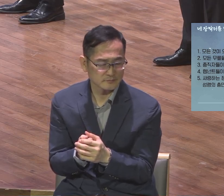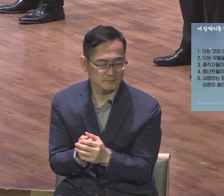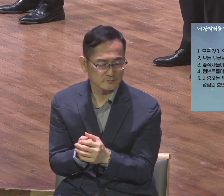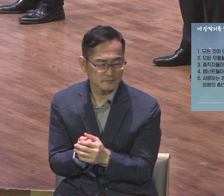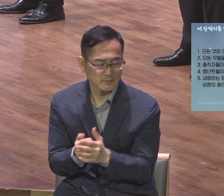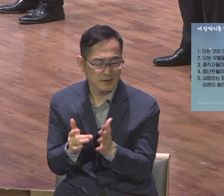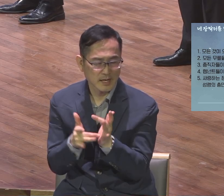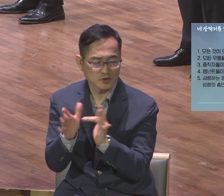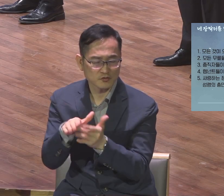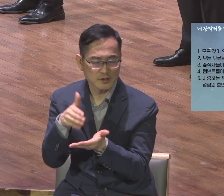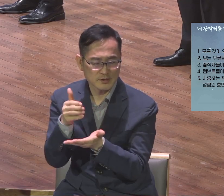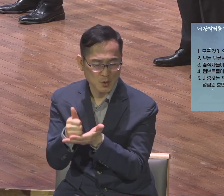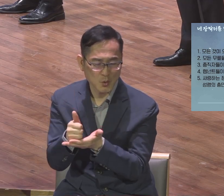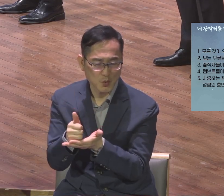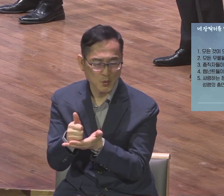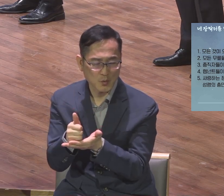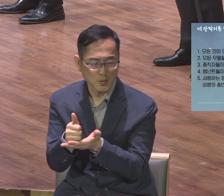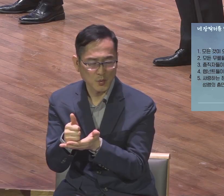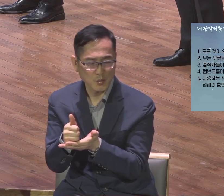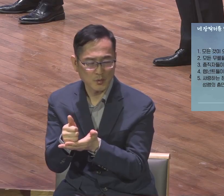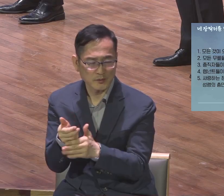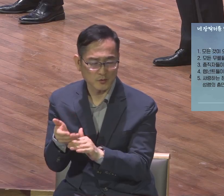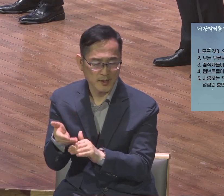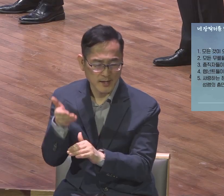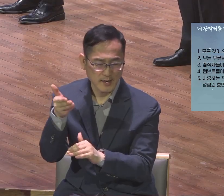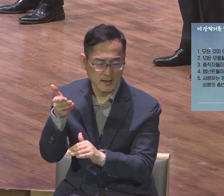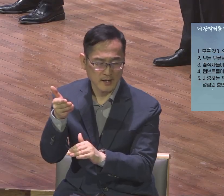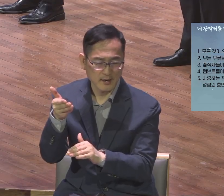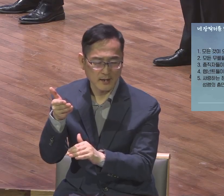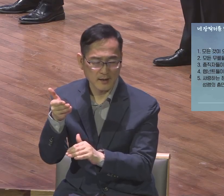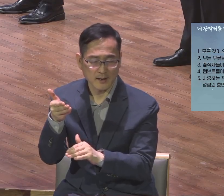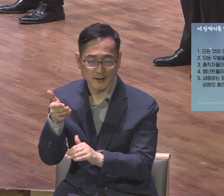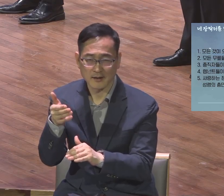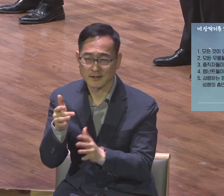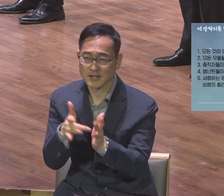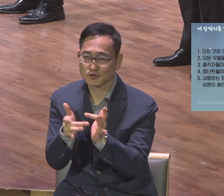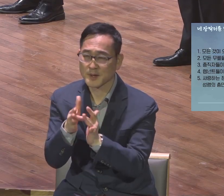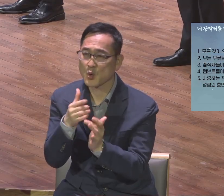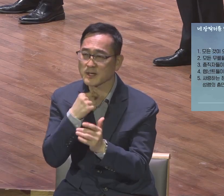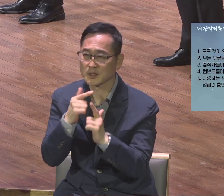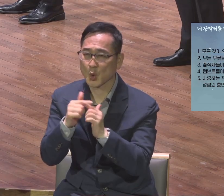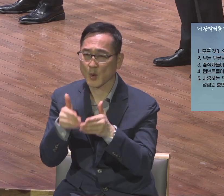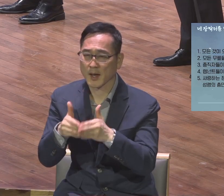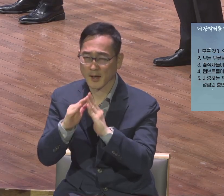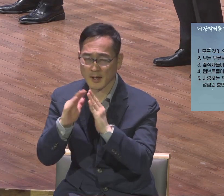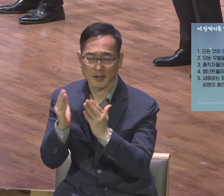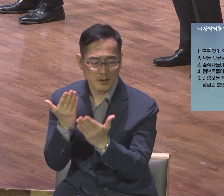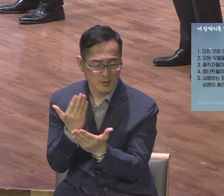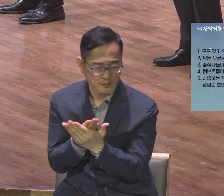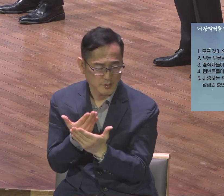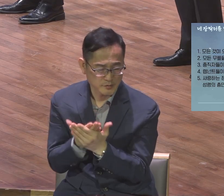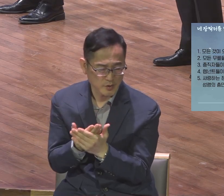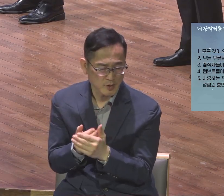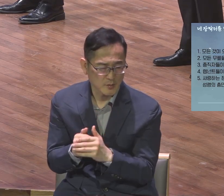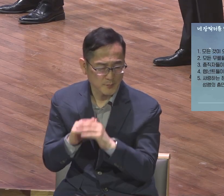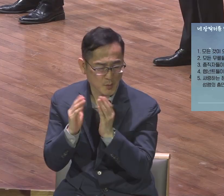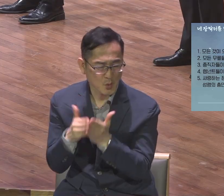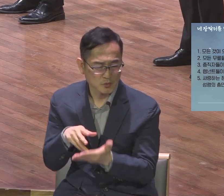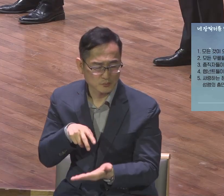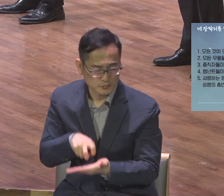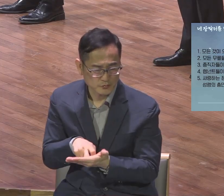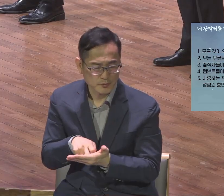모든 열쇠 되시는 오직 예수 그리스도 위에 세워지는 예수님이 원하시는 교회 되게 하여 주시옵소서. 모든